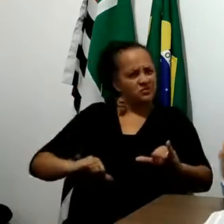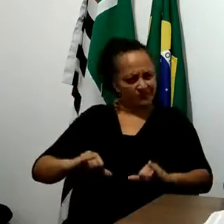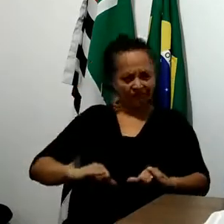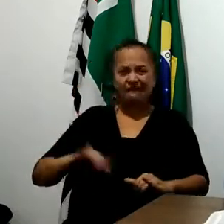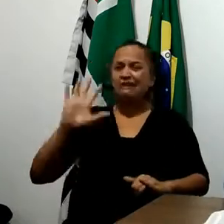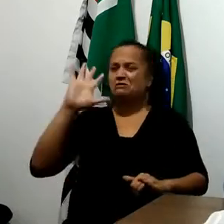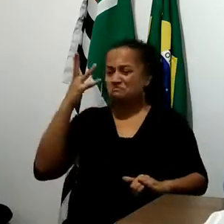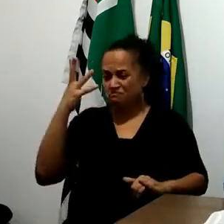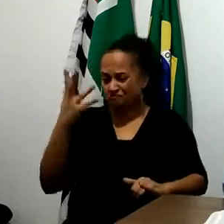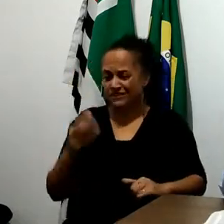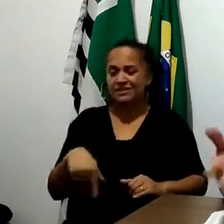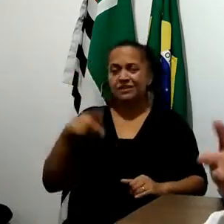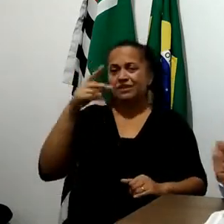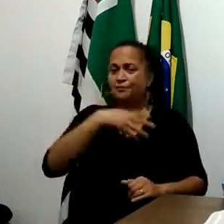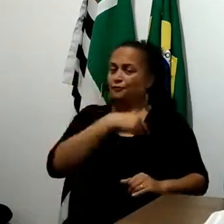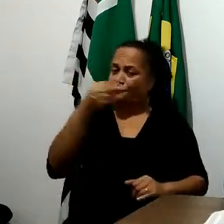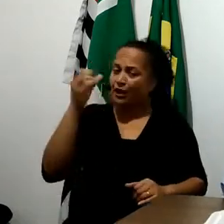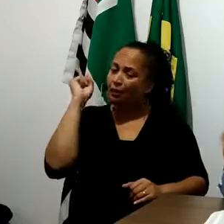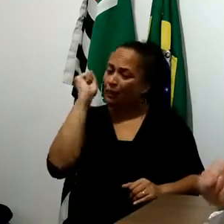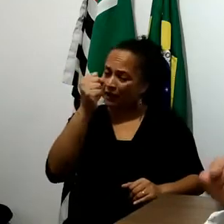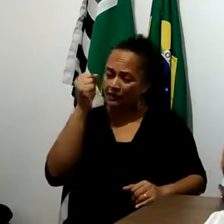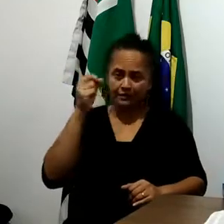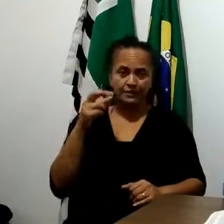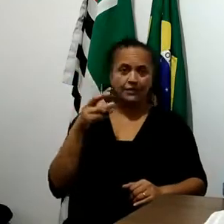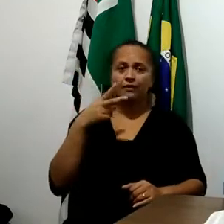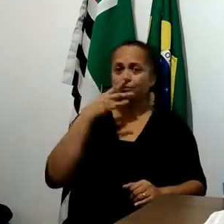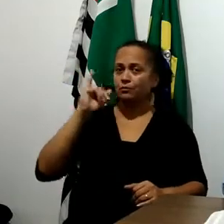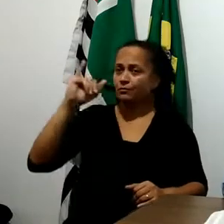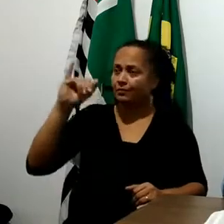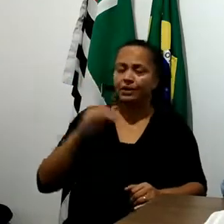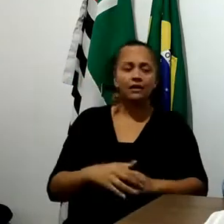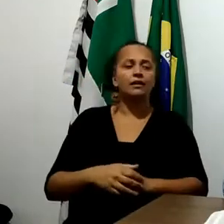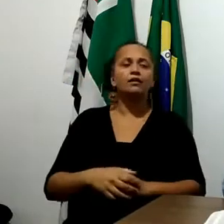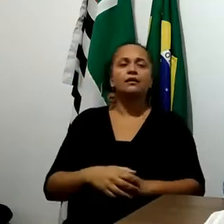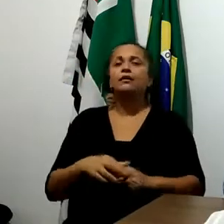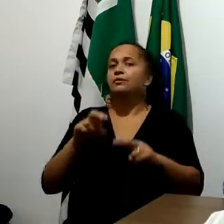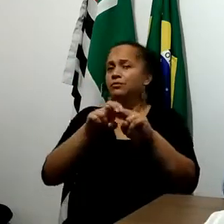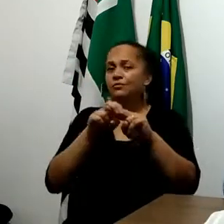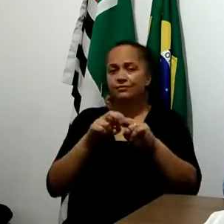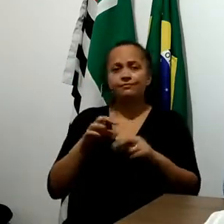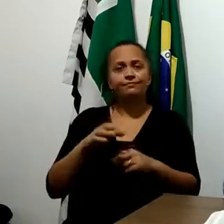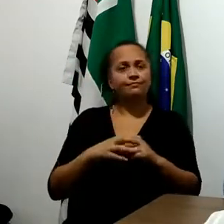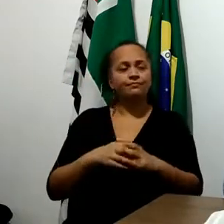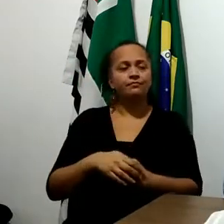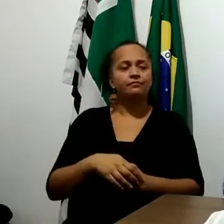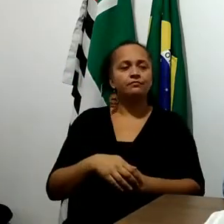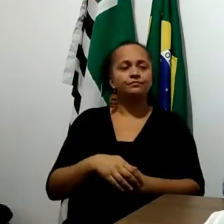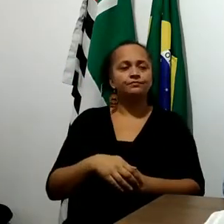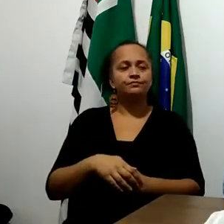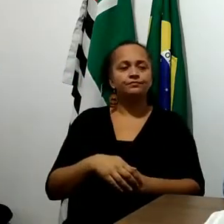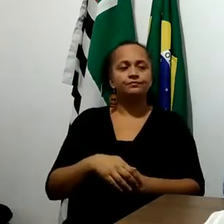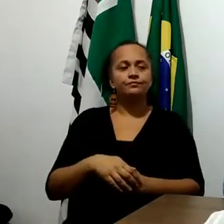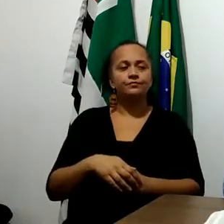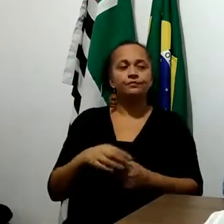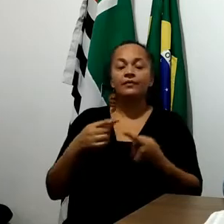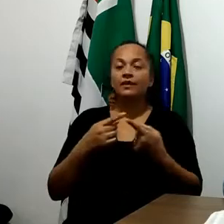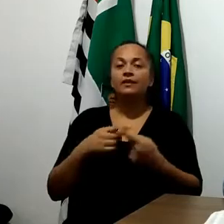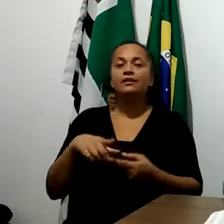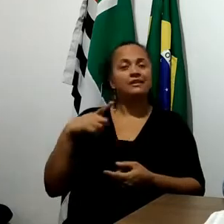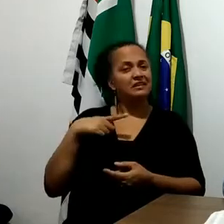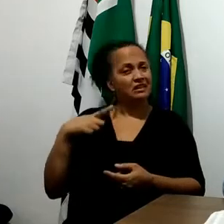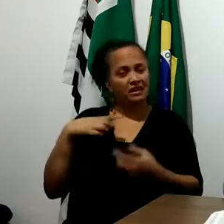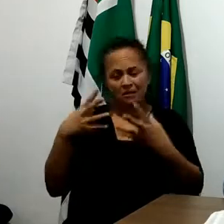filho vai matar o pai, por causa do Senhor, por causa do meu evangelho. E aqui no versículo 22 ele diz, sereis odiados